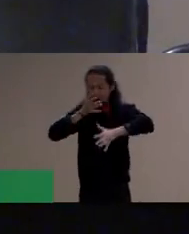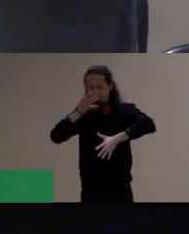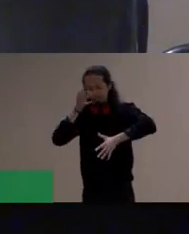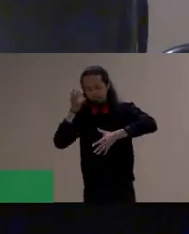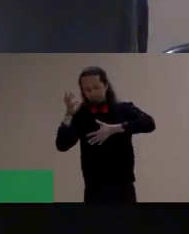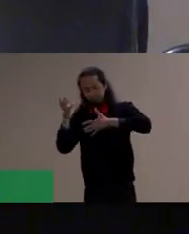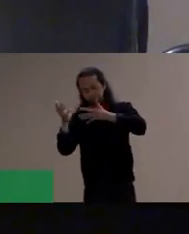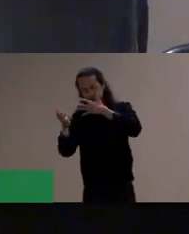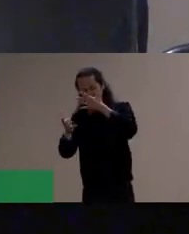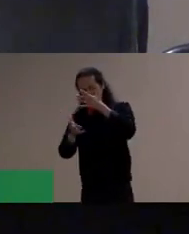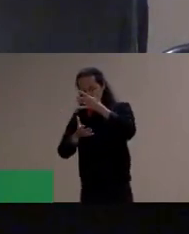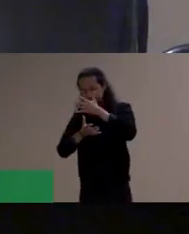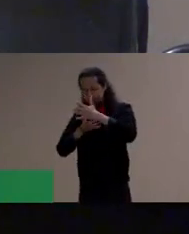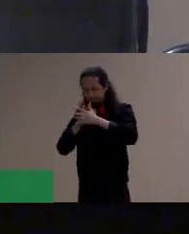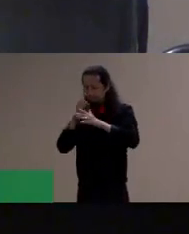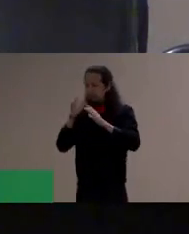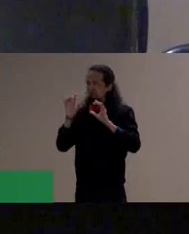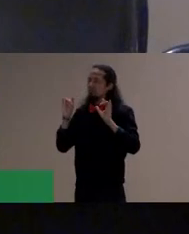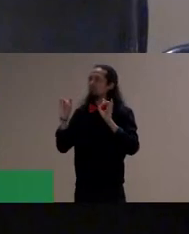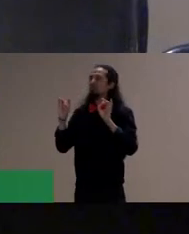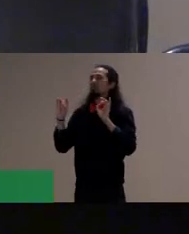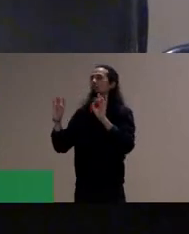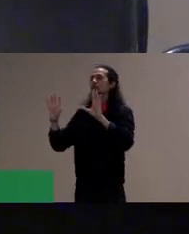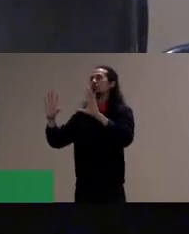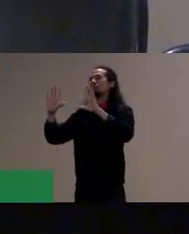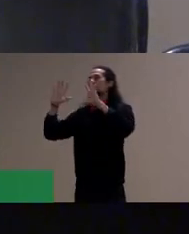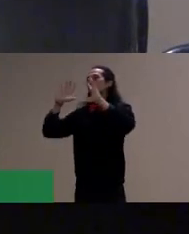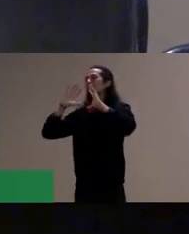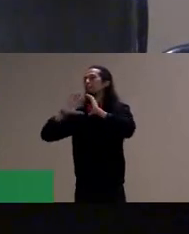é só pra cantar